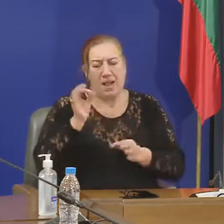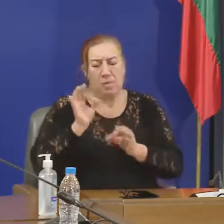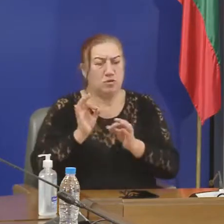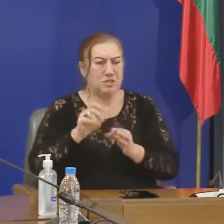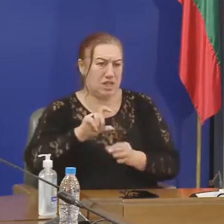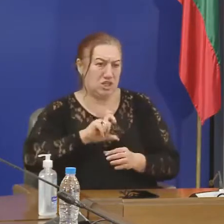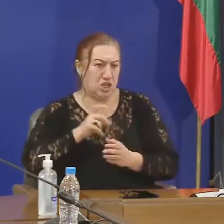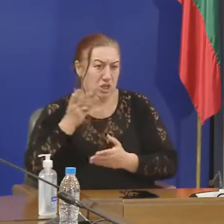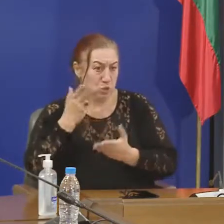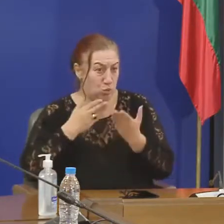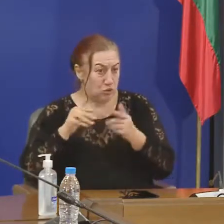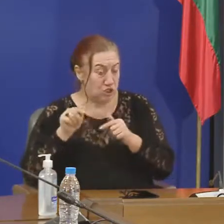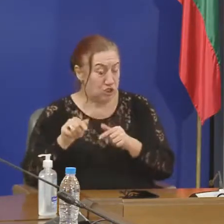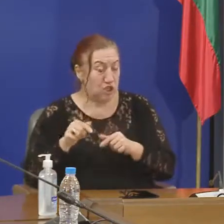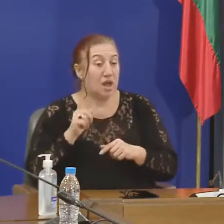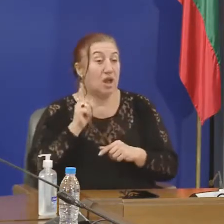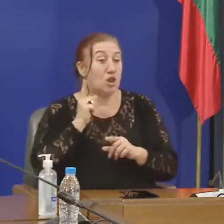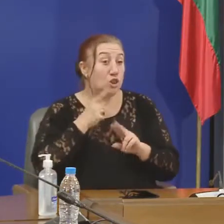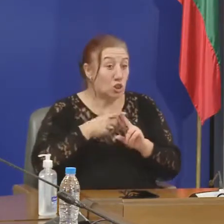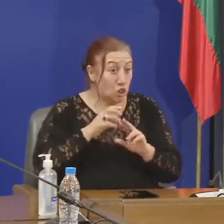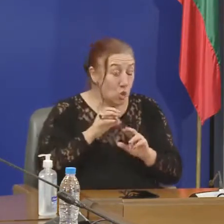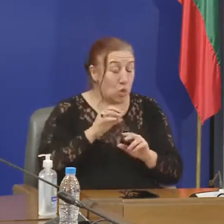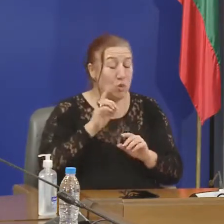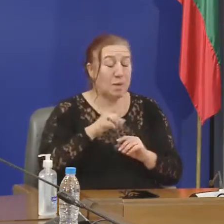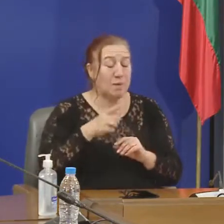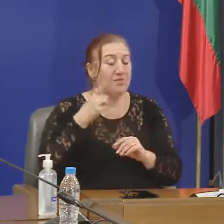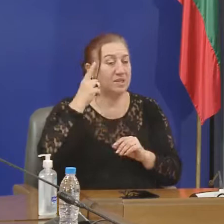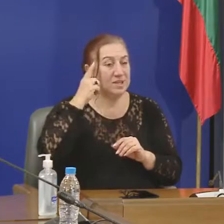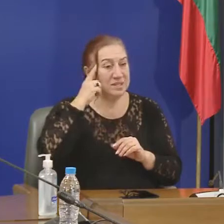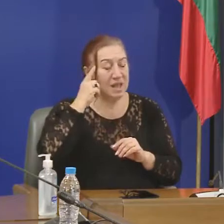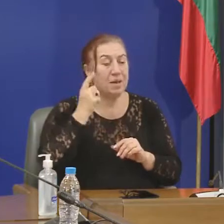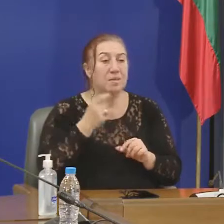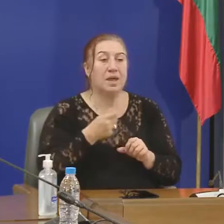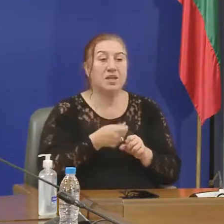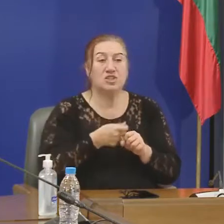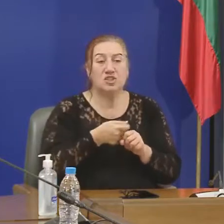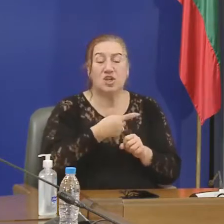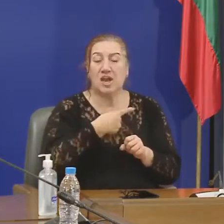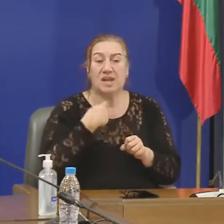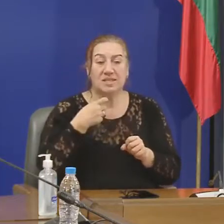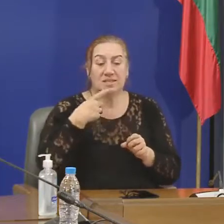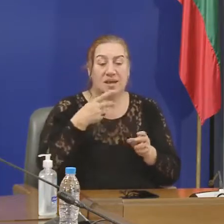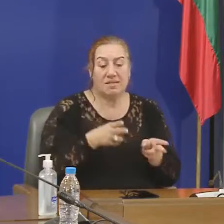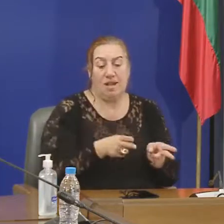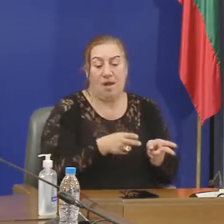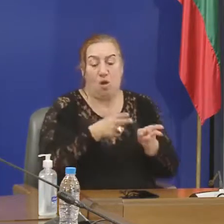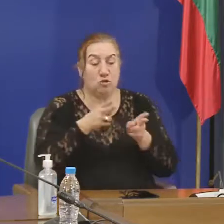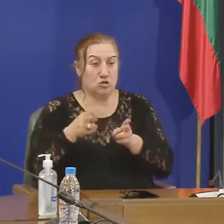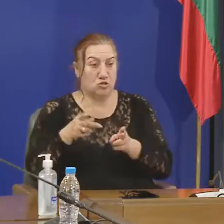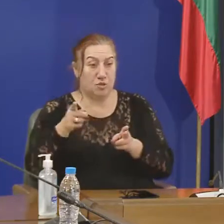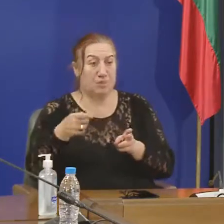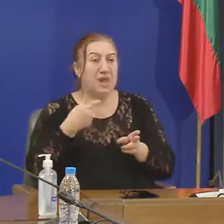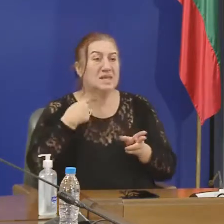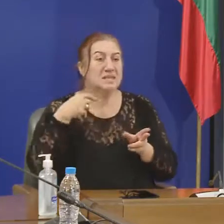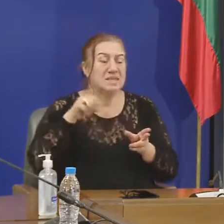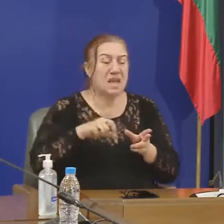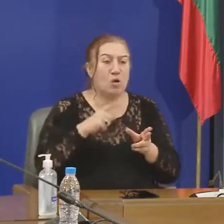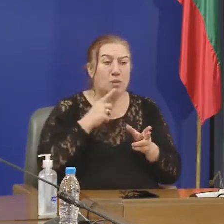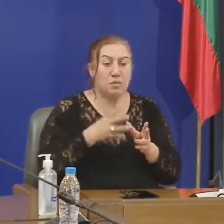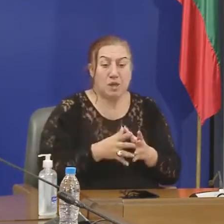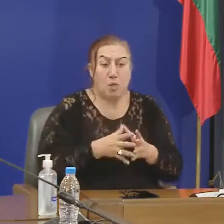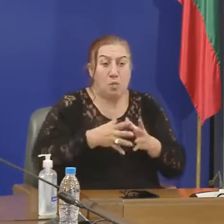което трябва да знаем, че рискуваме дългосрочните социално-икономически загуби да бъдат по-големи, отколкото други